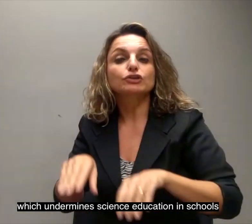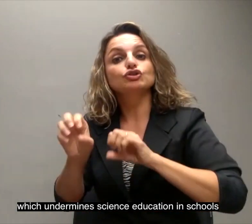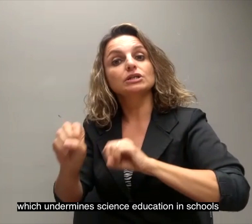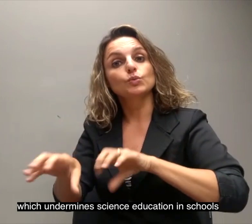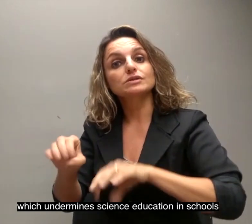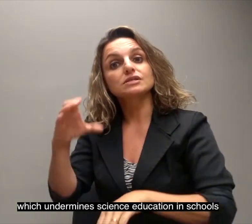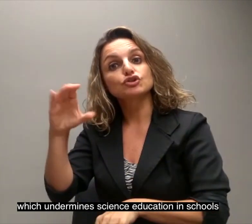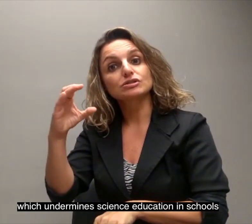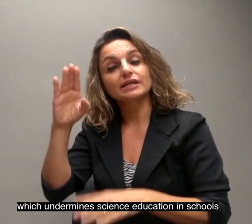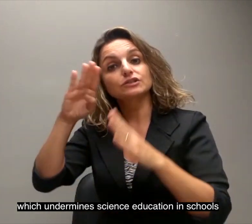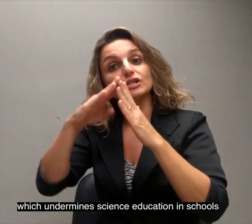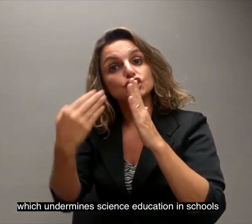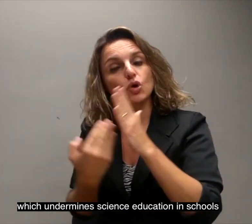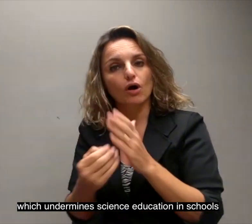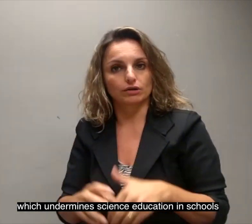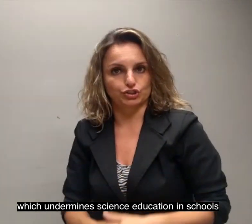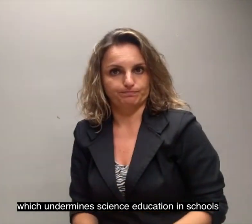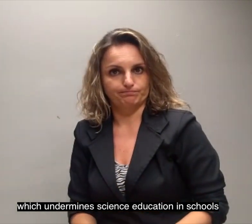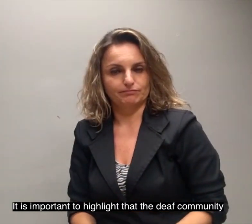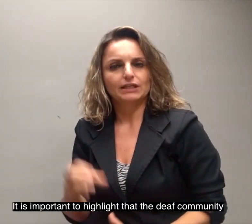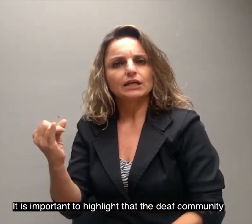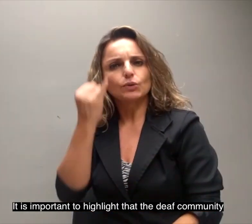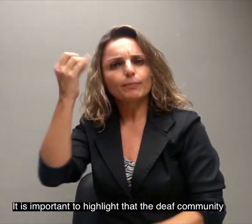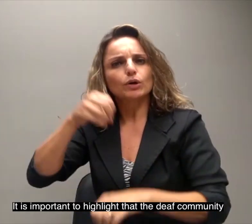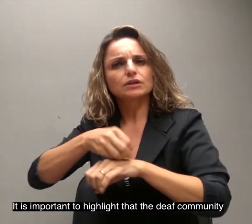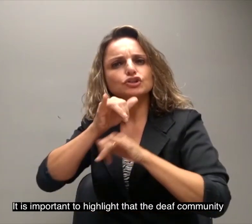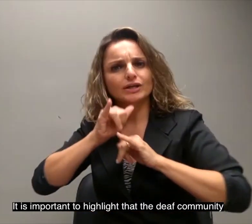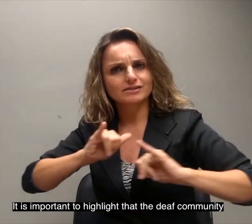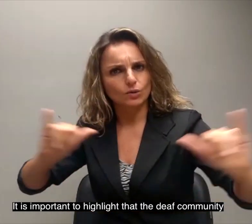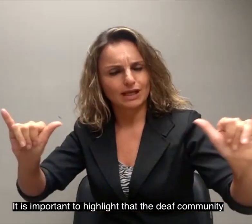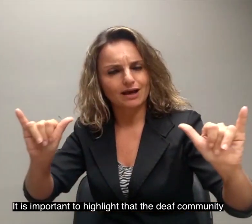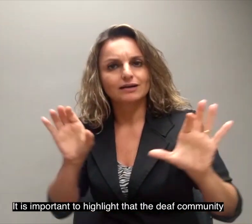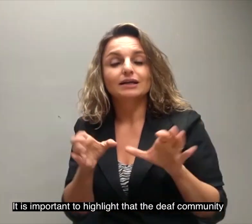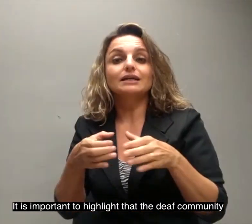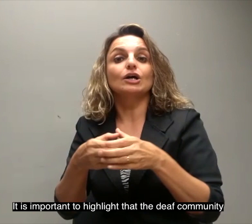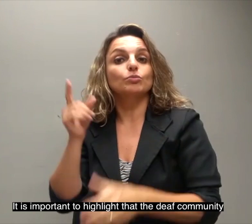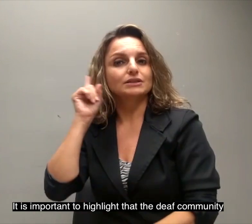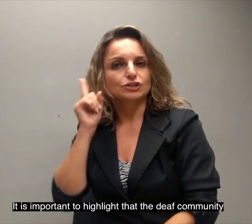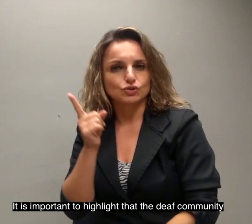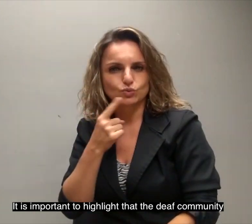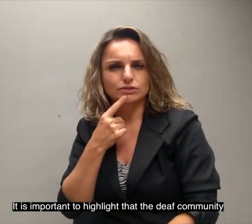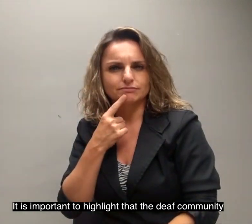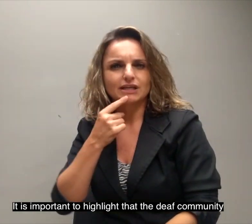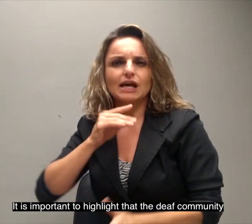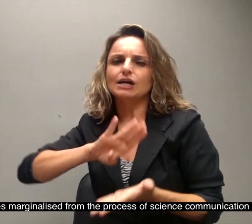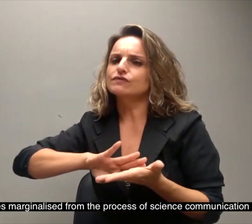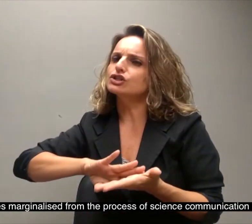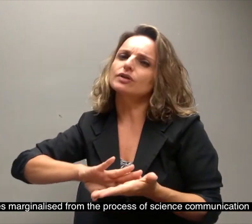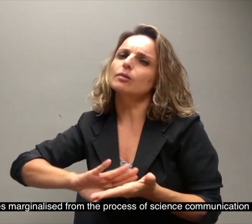predica o ensino de ciências nas escolas. Então, é importante ressaltar que a comunidade surda, às vezes, fica